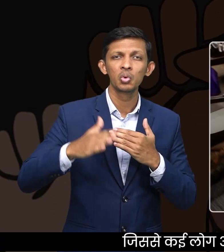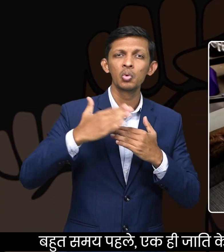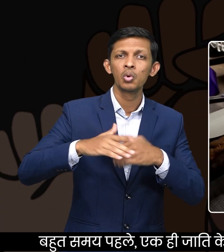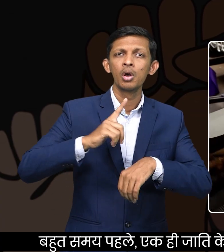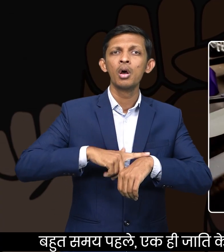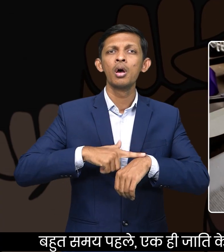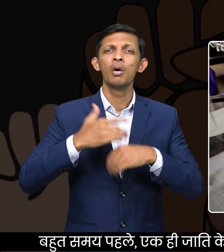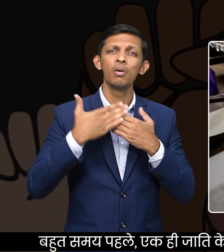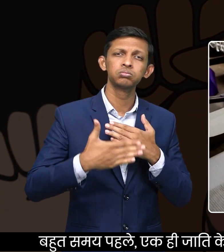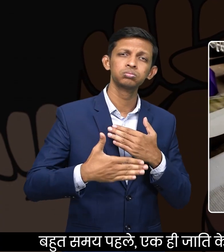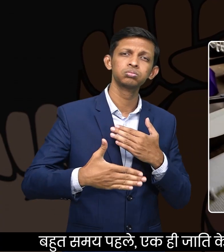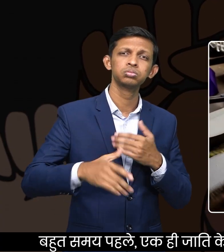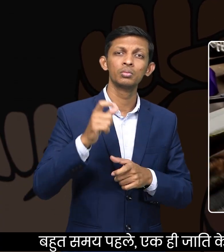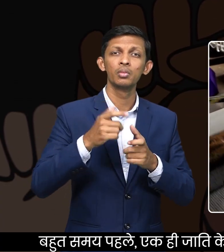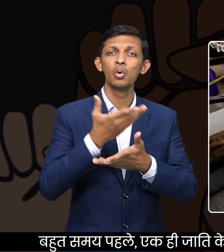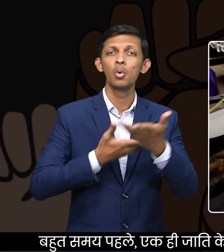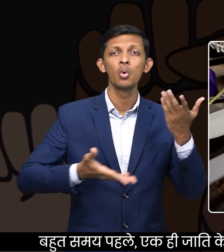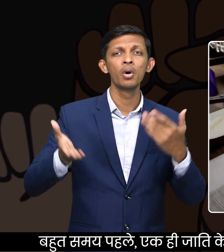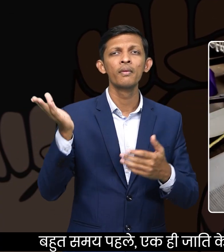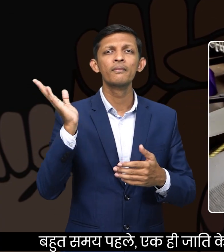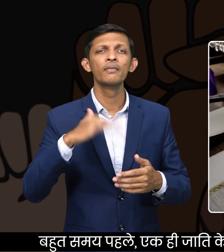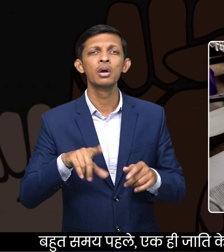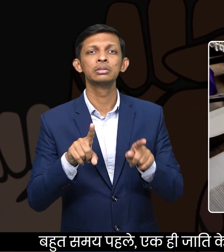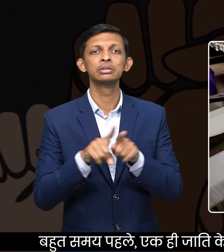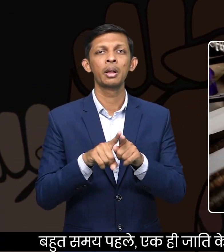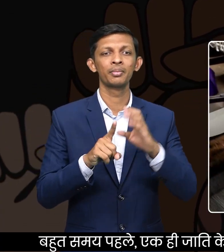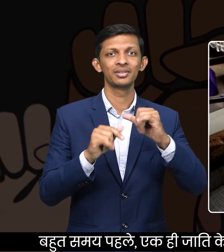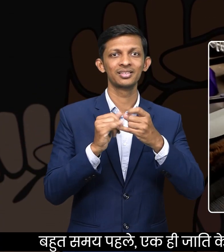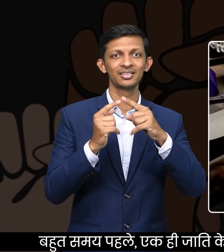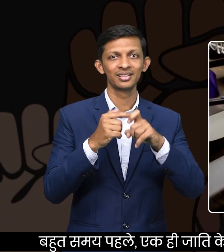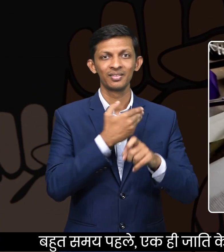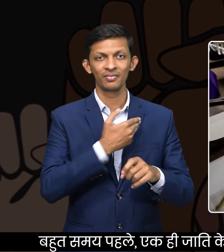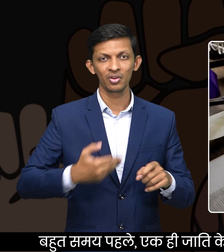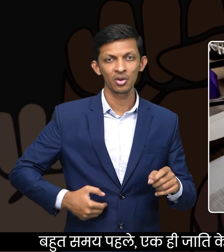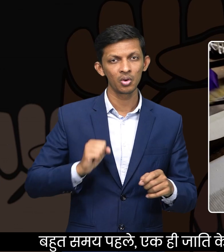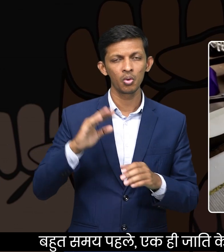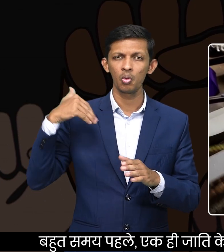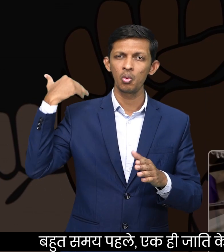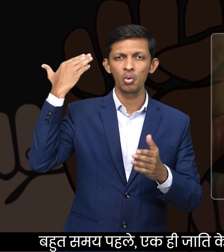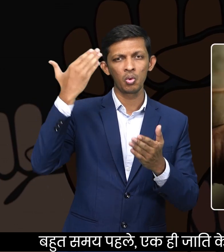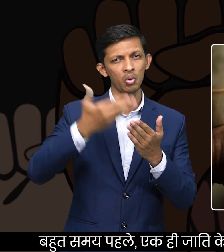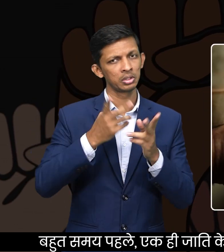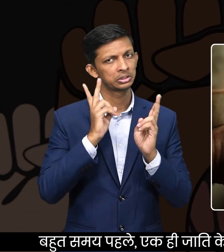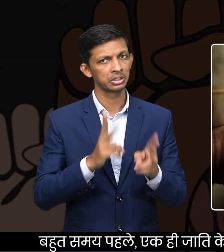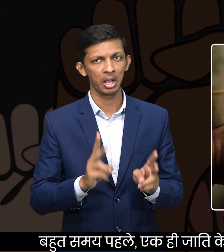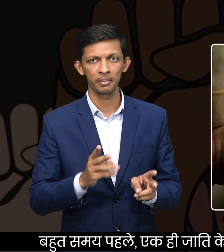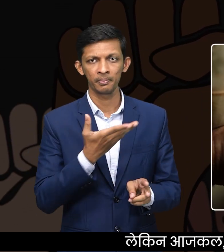बहुत समय पहले एक ही जाति के लोग आम तौर पर एक ही प्रकार का काम करते थे,